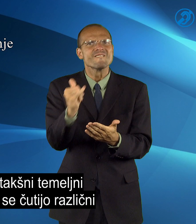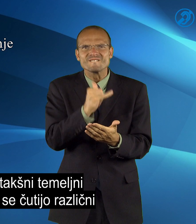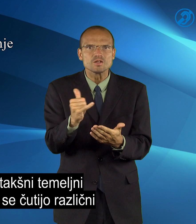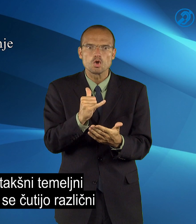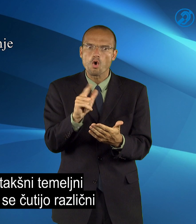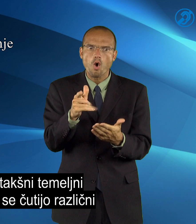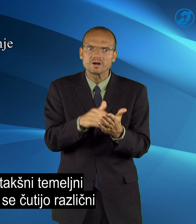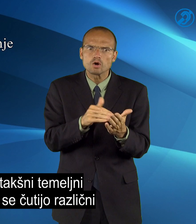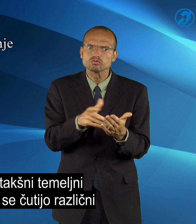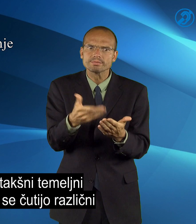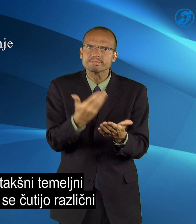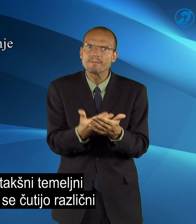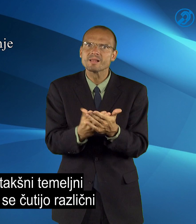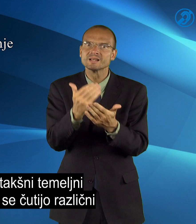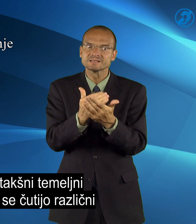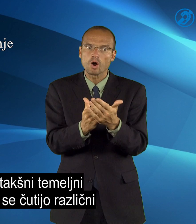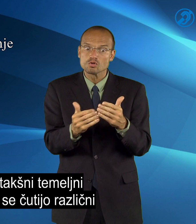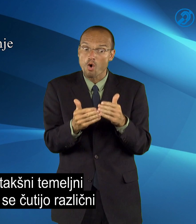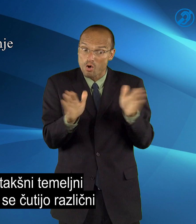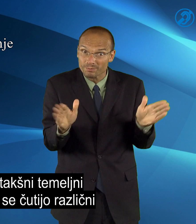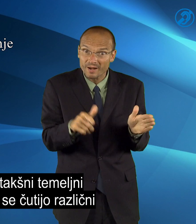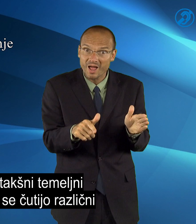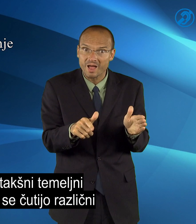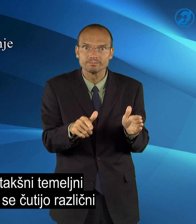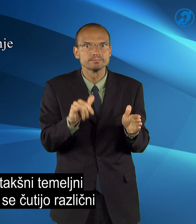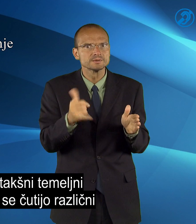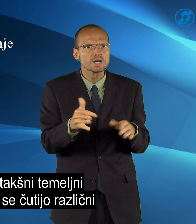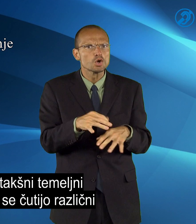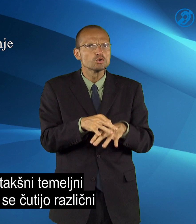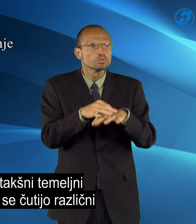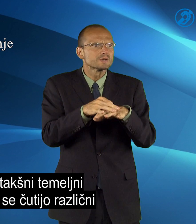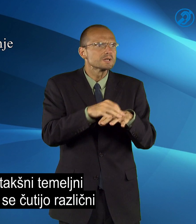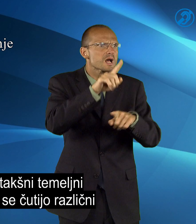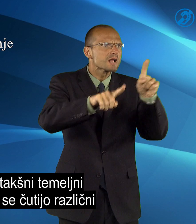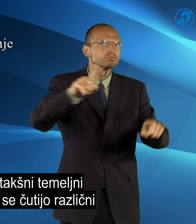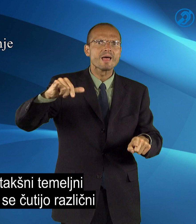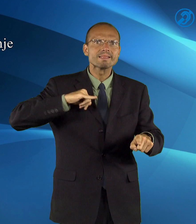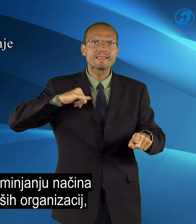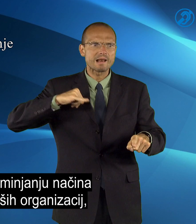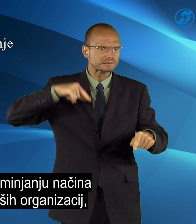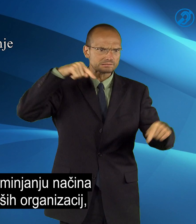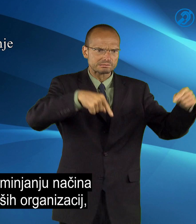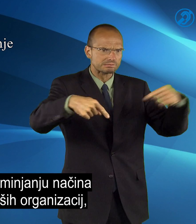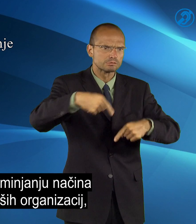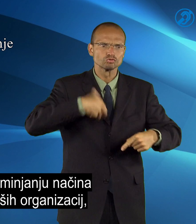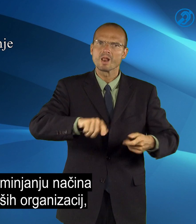Vsakič, ko se takšni temeljni zakoni odpirajo, se čutijo različni interesi po spreminjanju načina financiranja